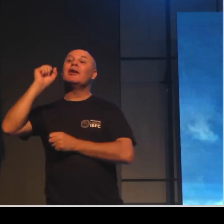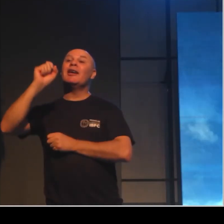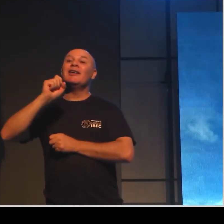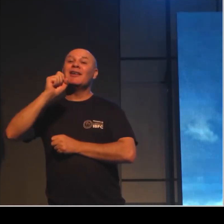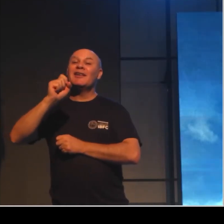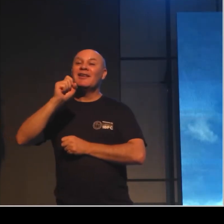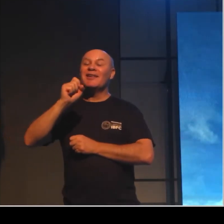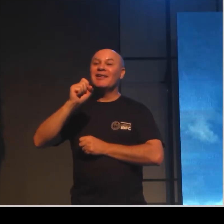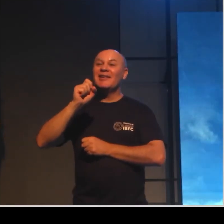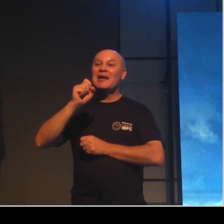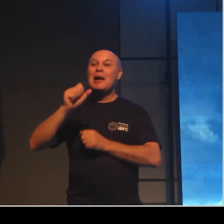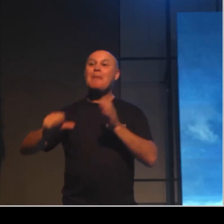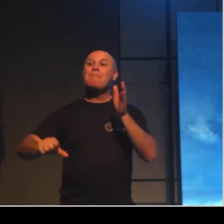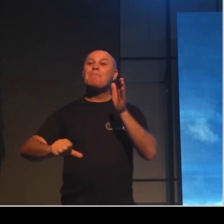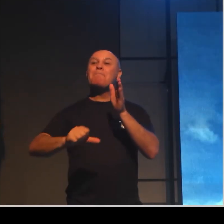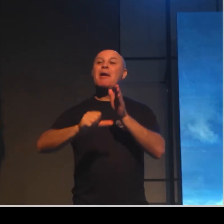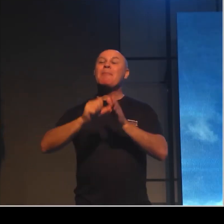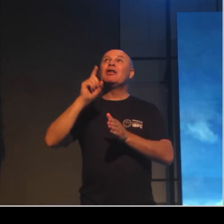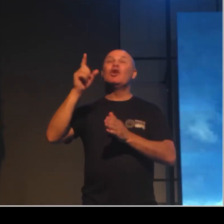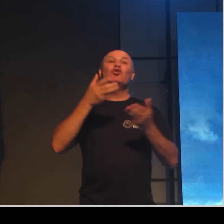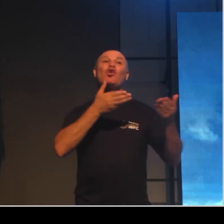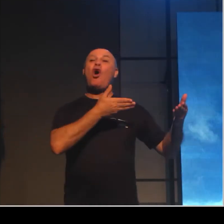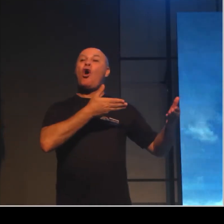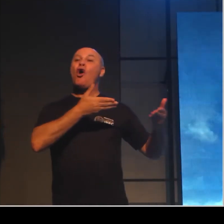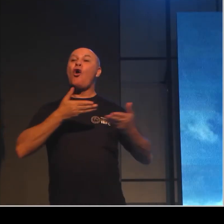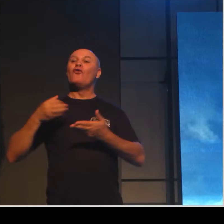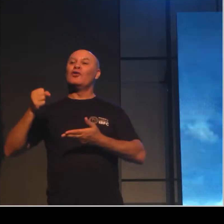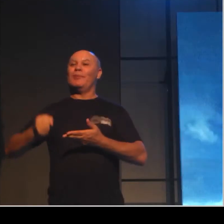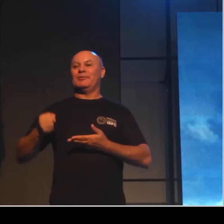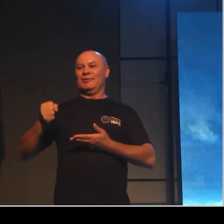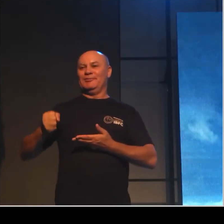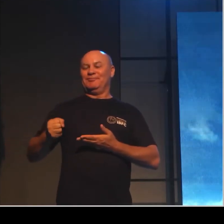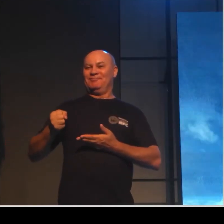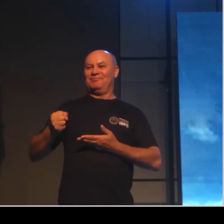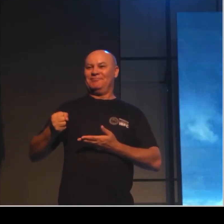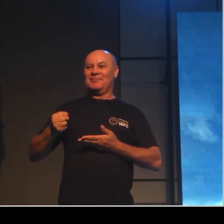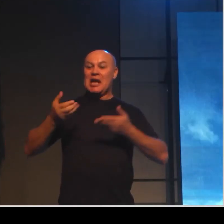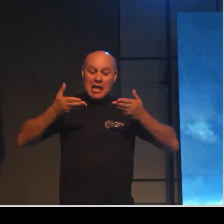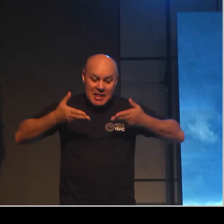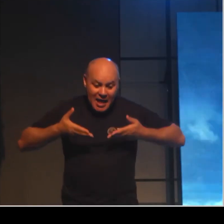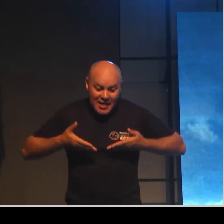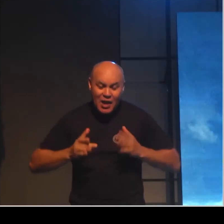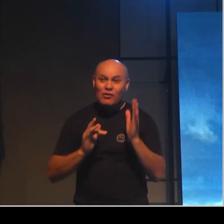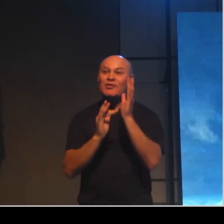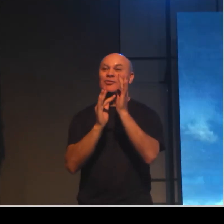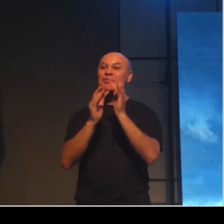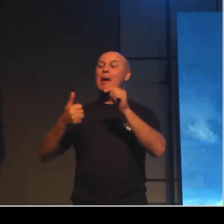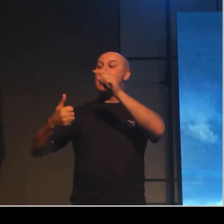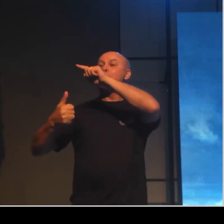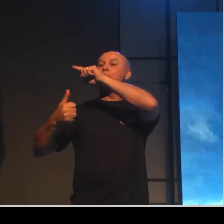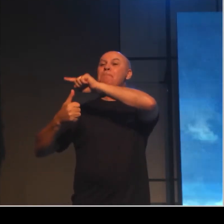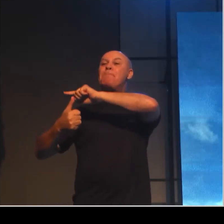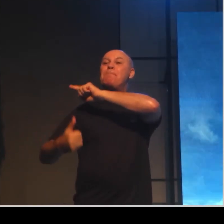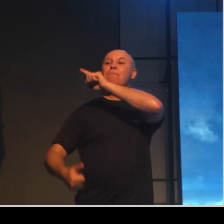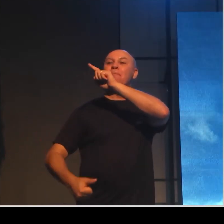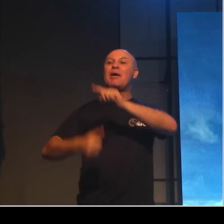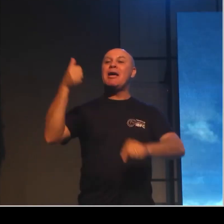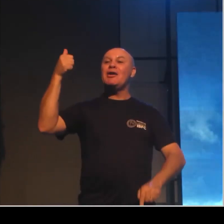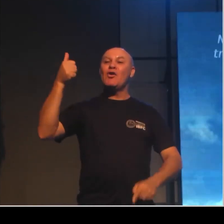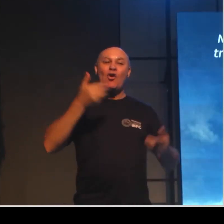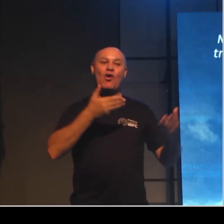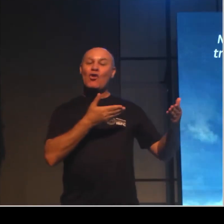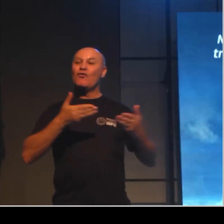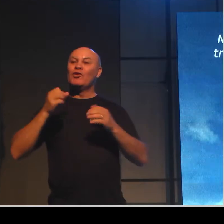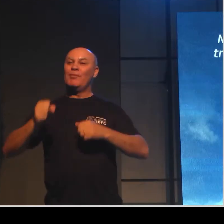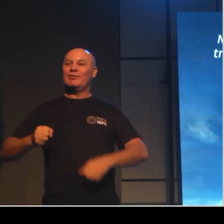anunciada primeiro as pessoas a serem anunciadas o nascimento de Jesus. A Bíblia diz assim: e o anjo disse: não tenham